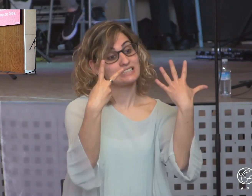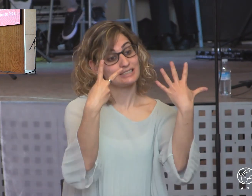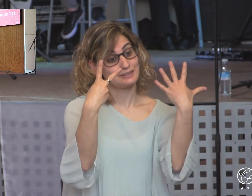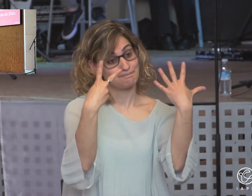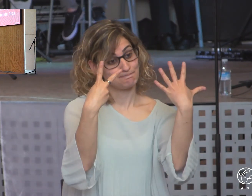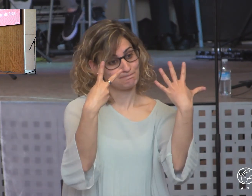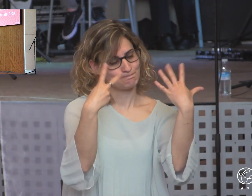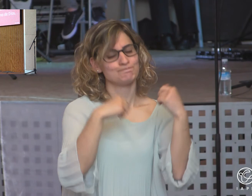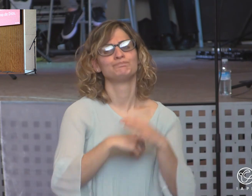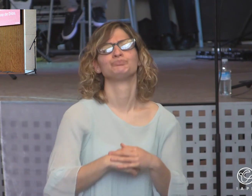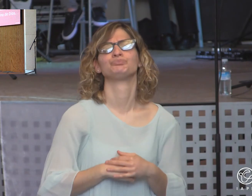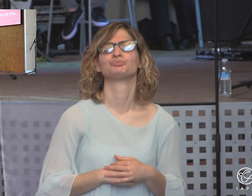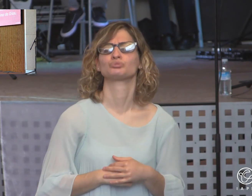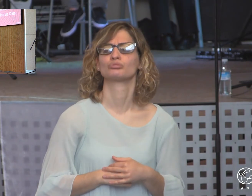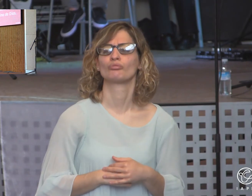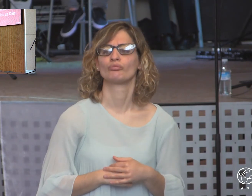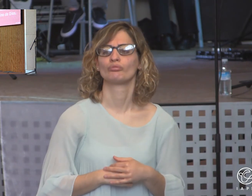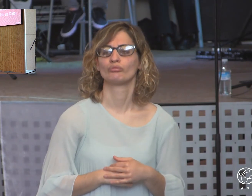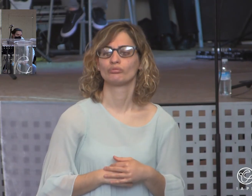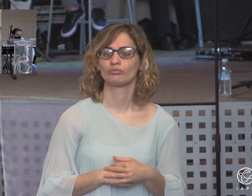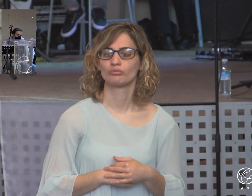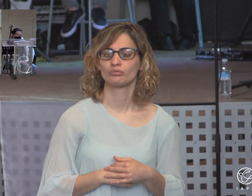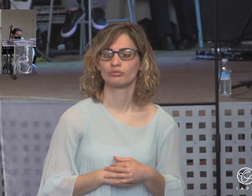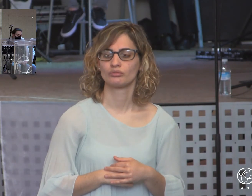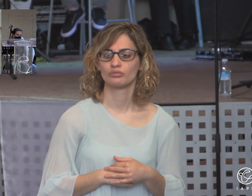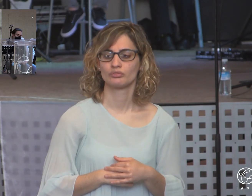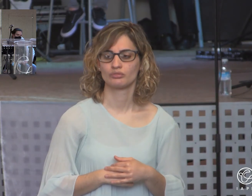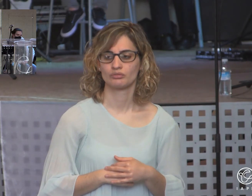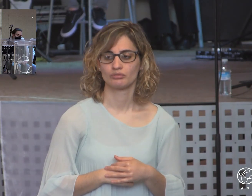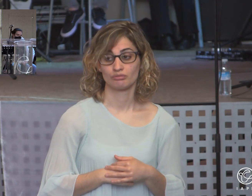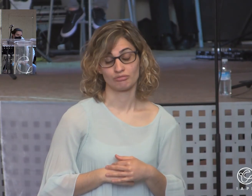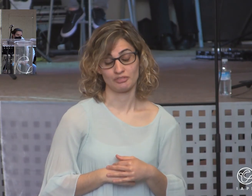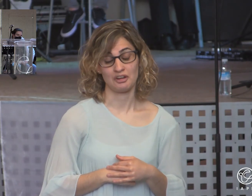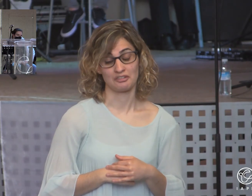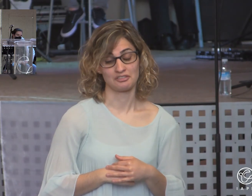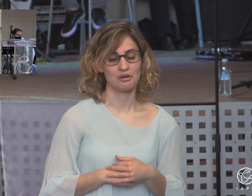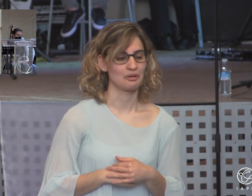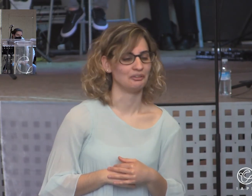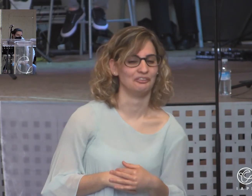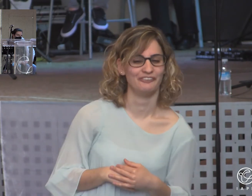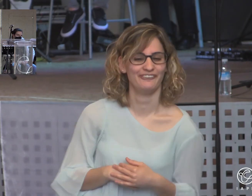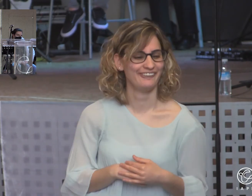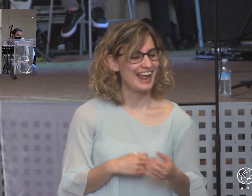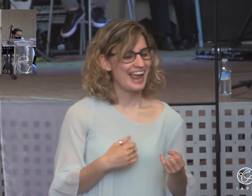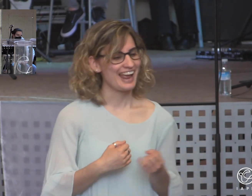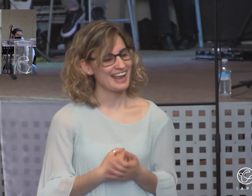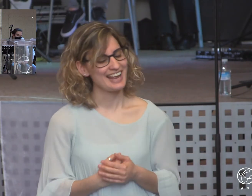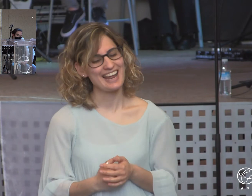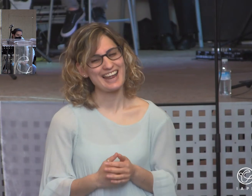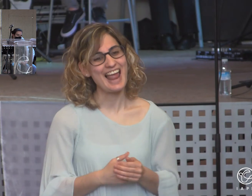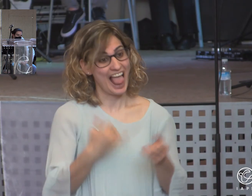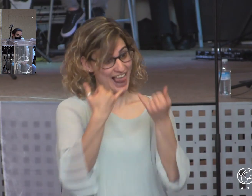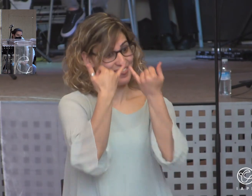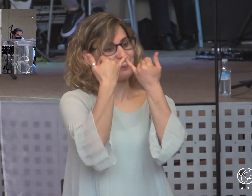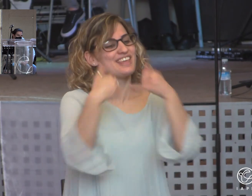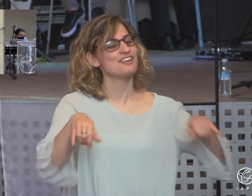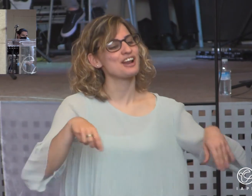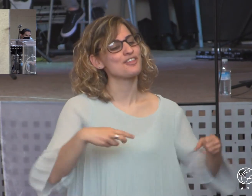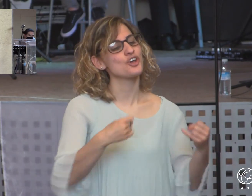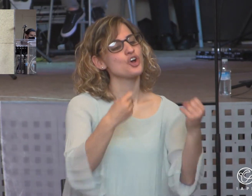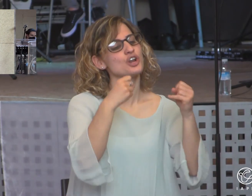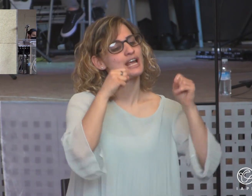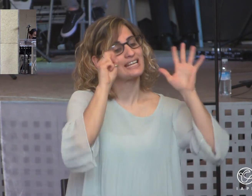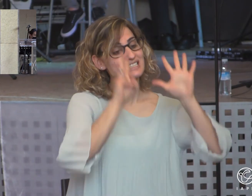mención. Las celebraciones me las he inventado yo, y las he puesto yo con mi numeración. La séptima